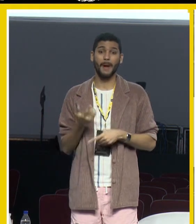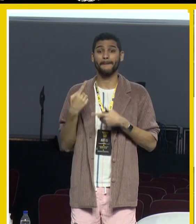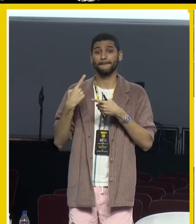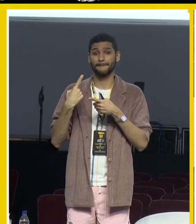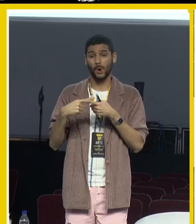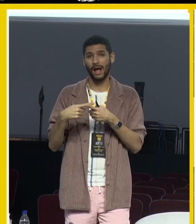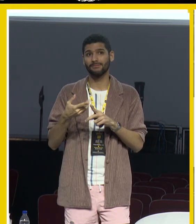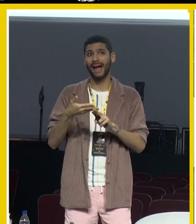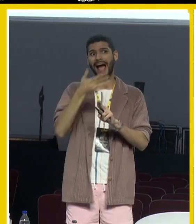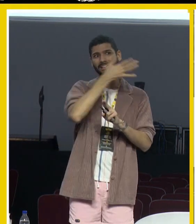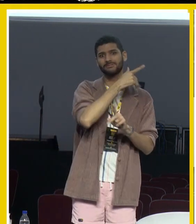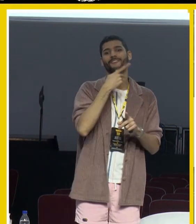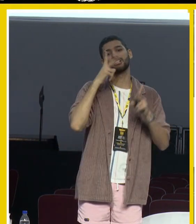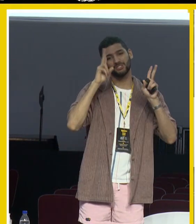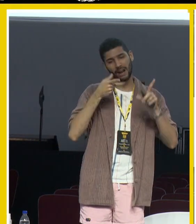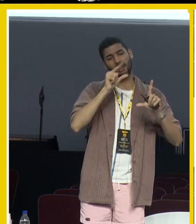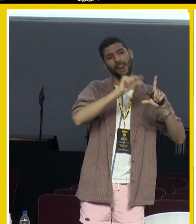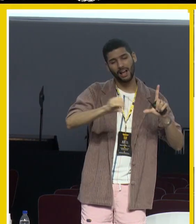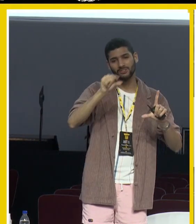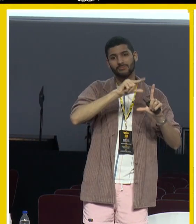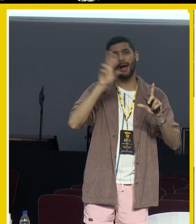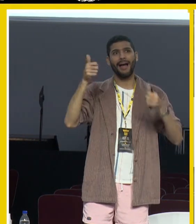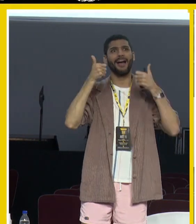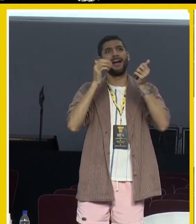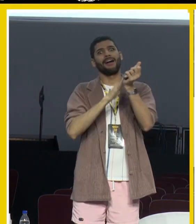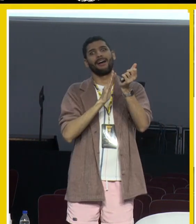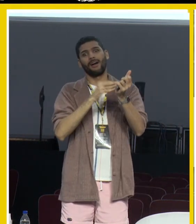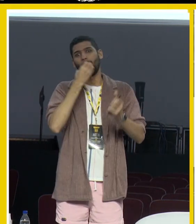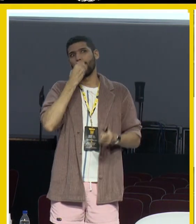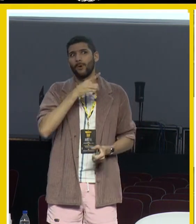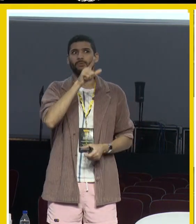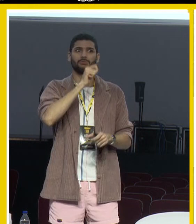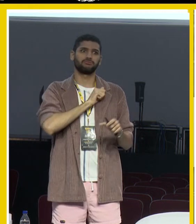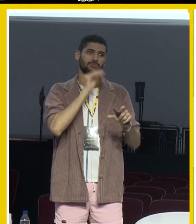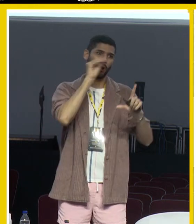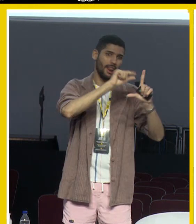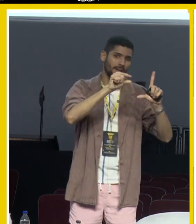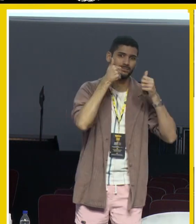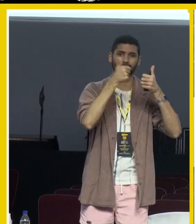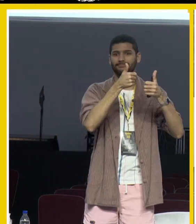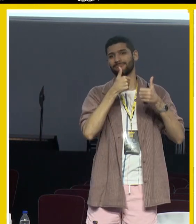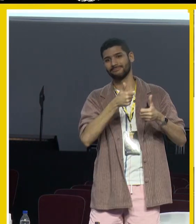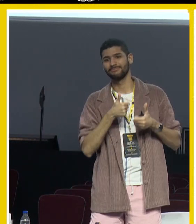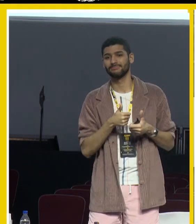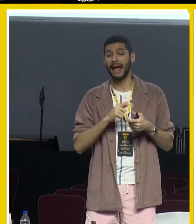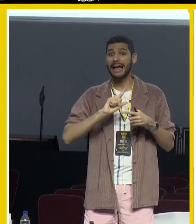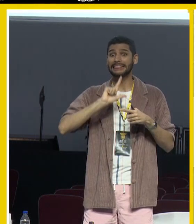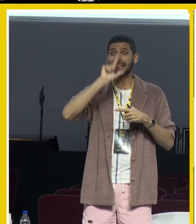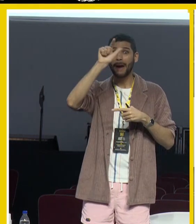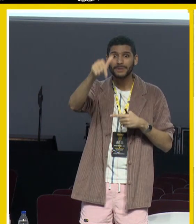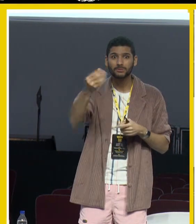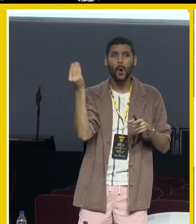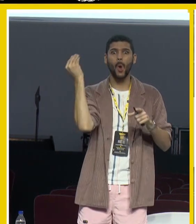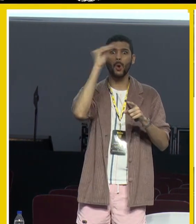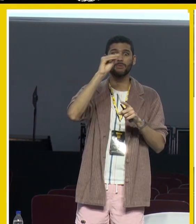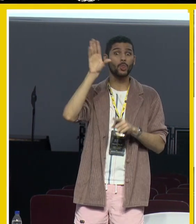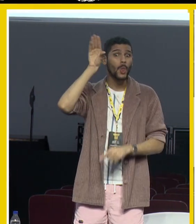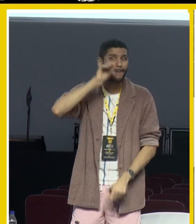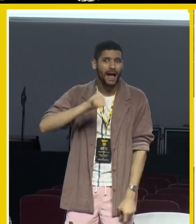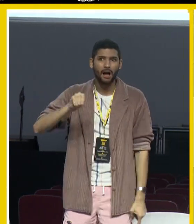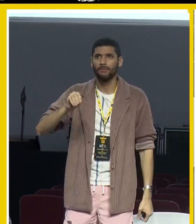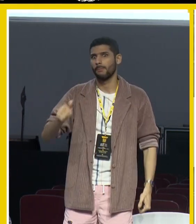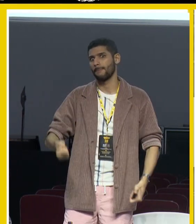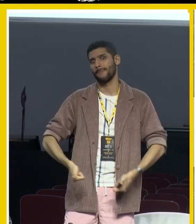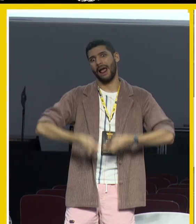da dublagem dos meus vídeos porque antigamente se usava legenda atenção é que bom que colocou a legenda agora consiga convencer o canal